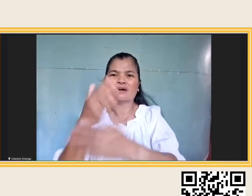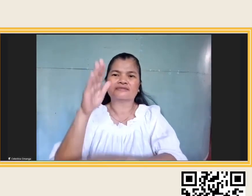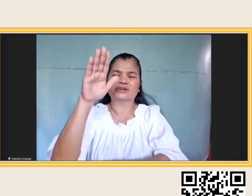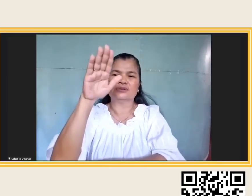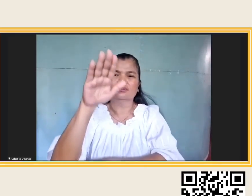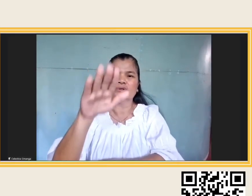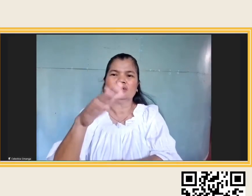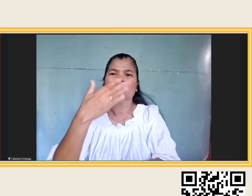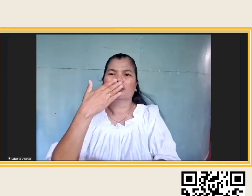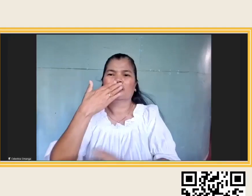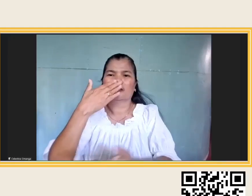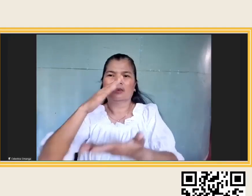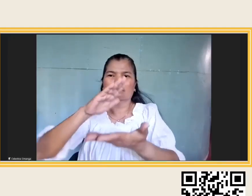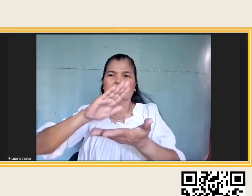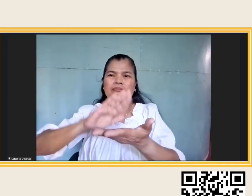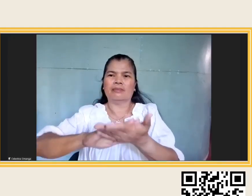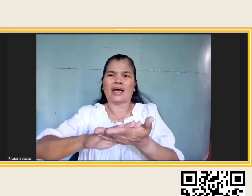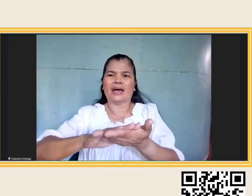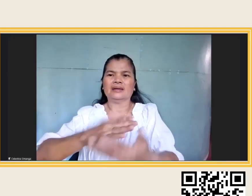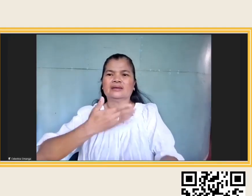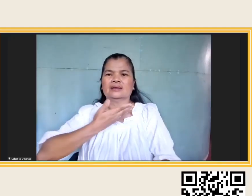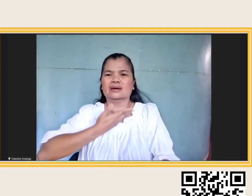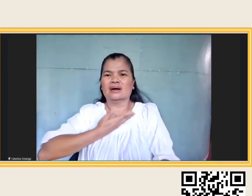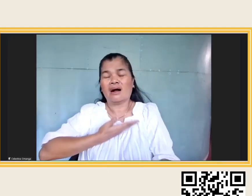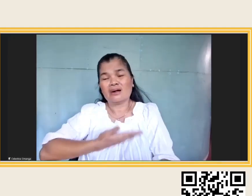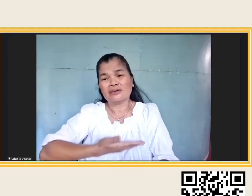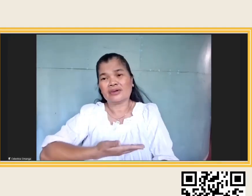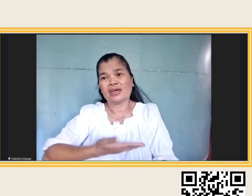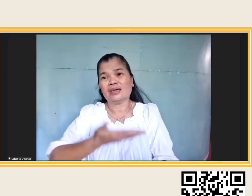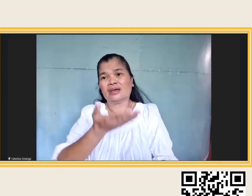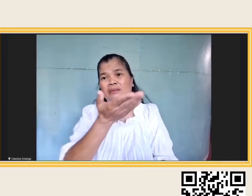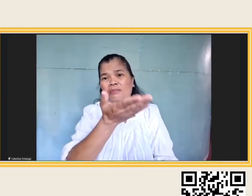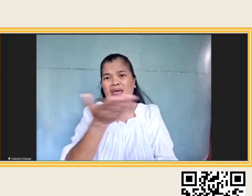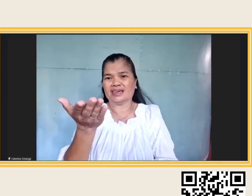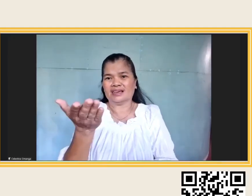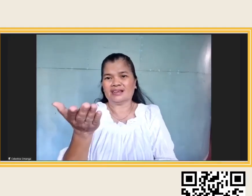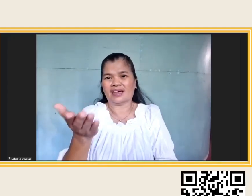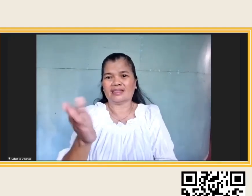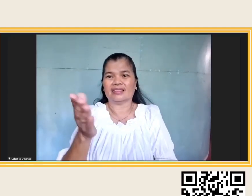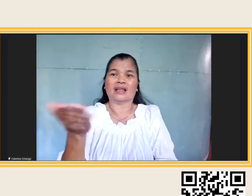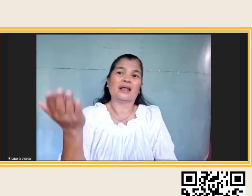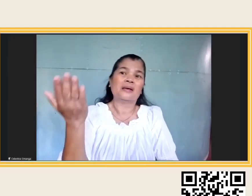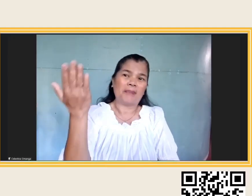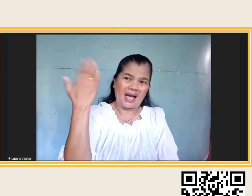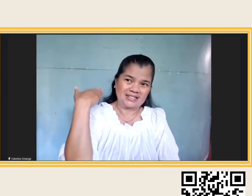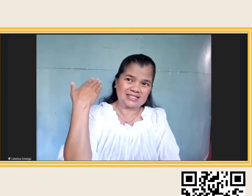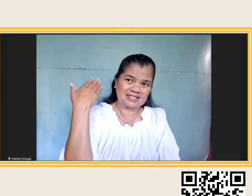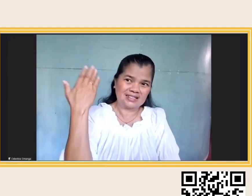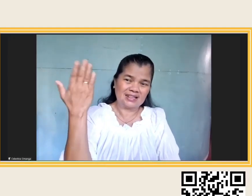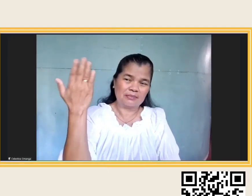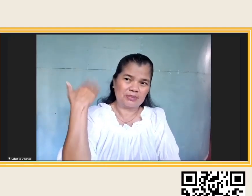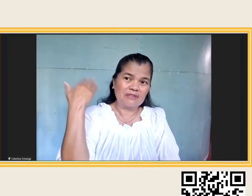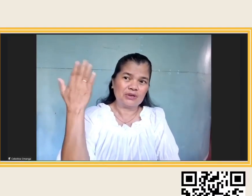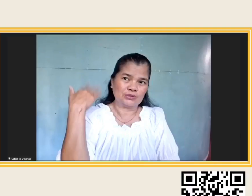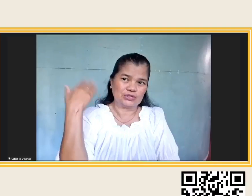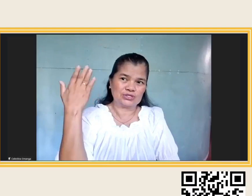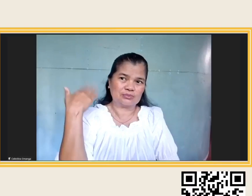Good afternoon. Bad, hungry, and begging. And then past.